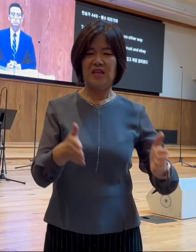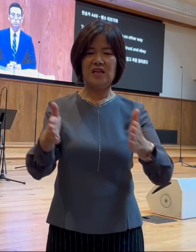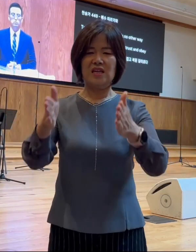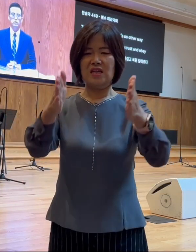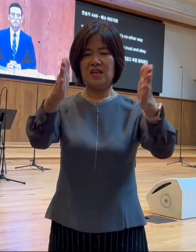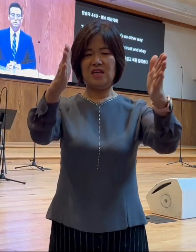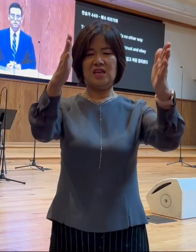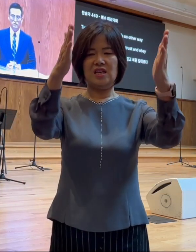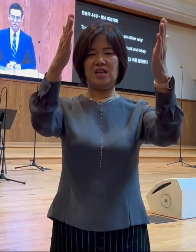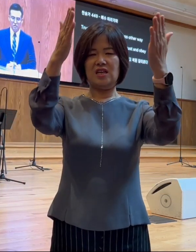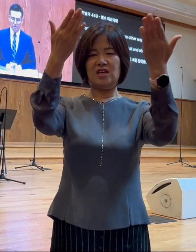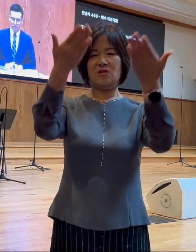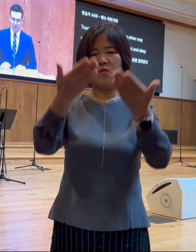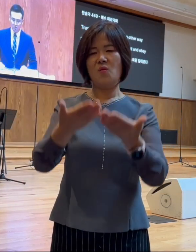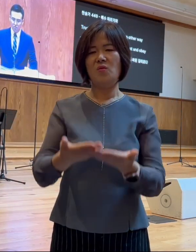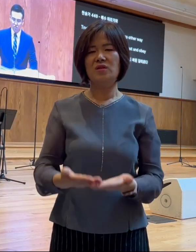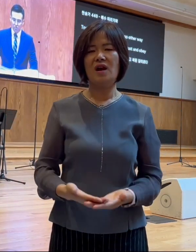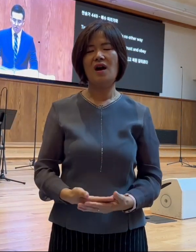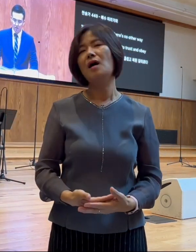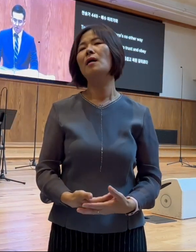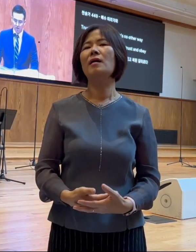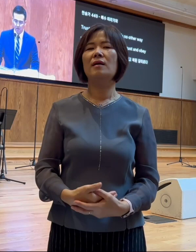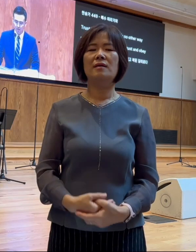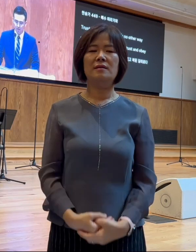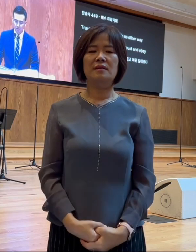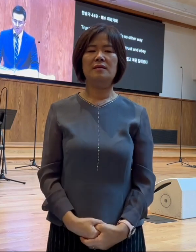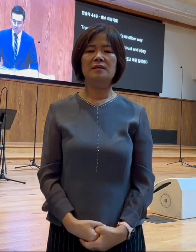즐겁고 복된 길이로다.